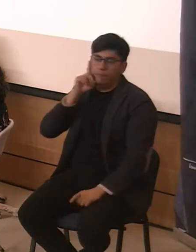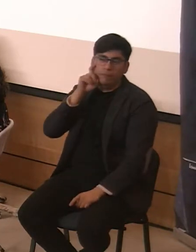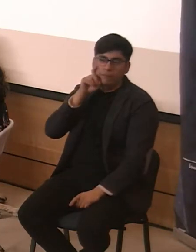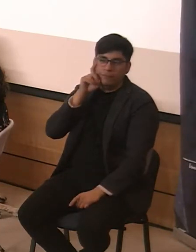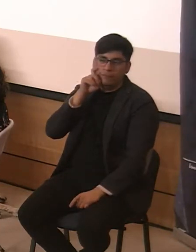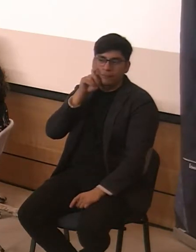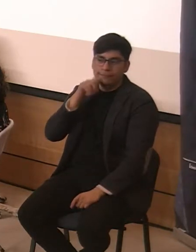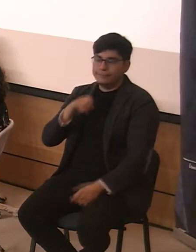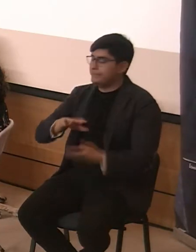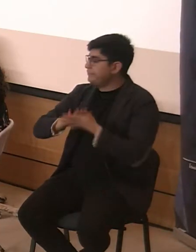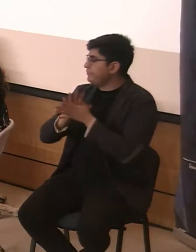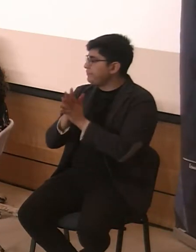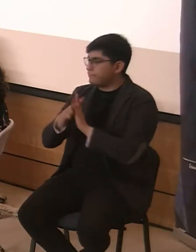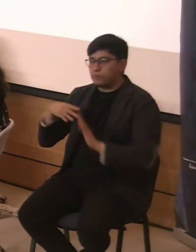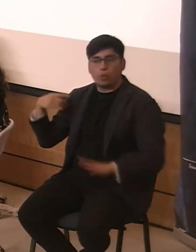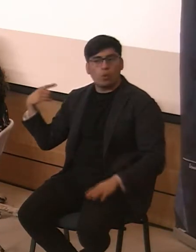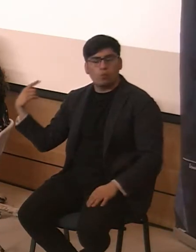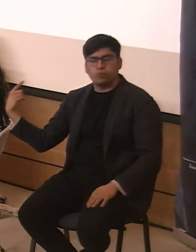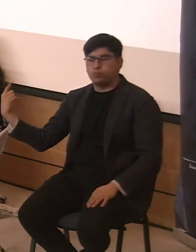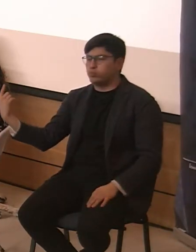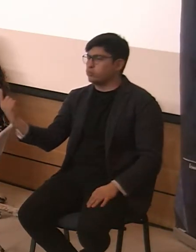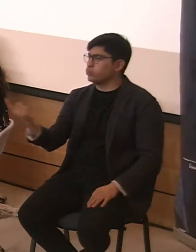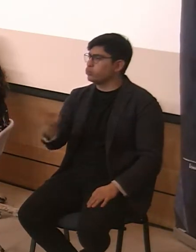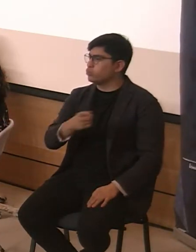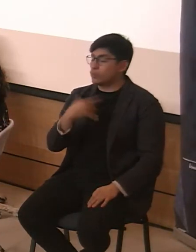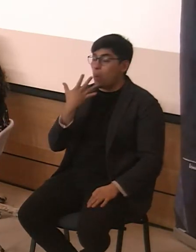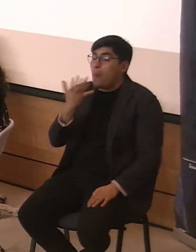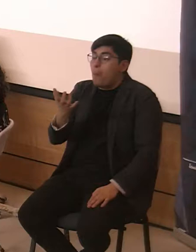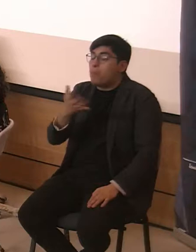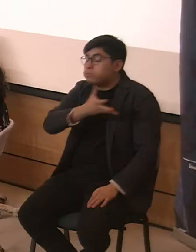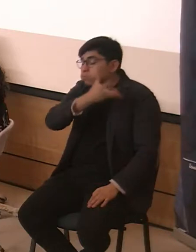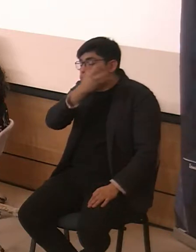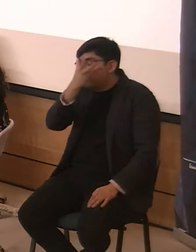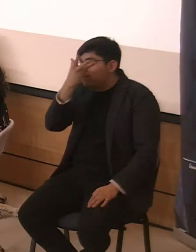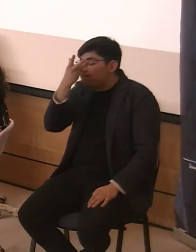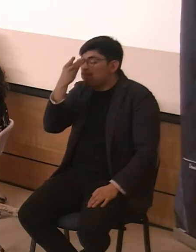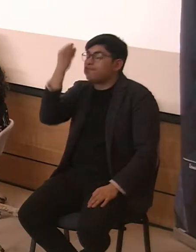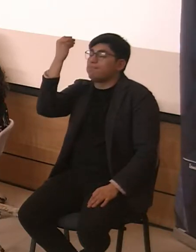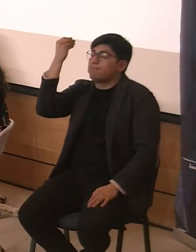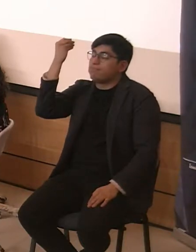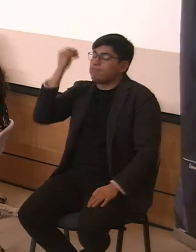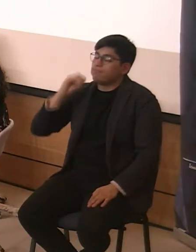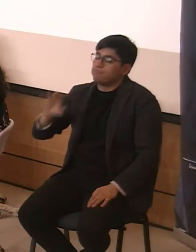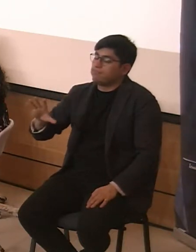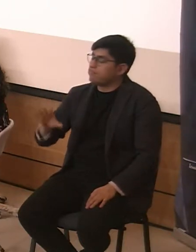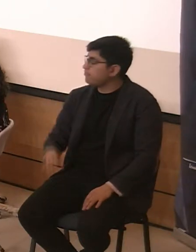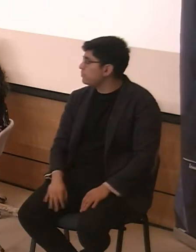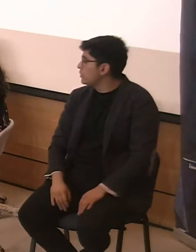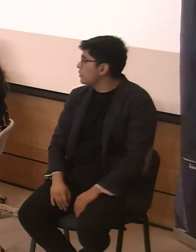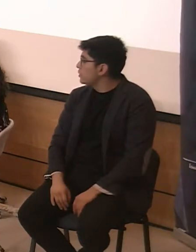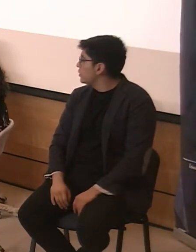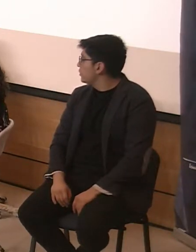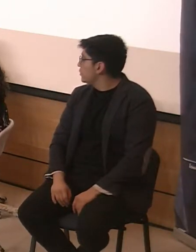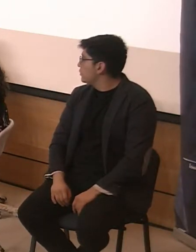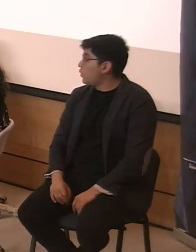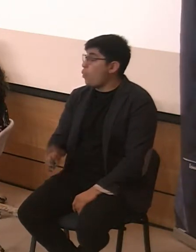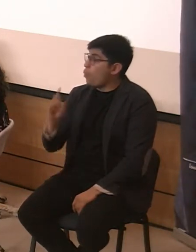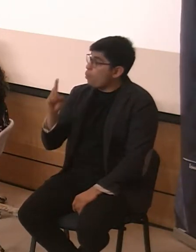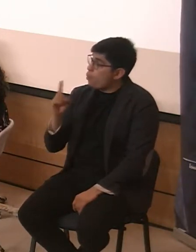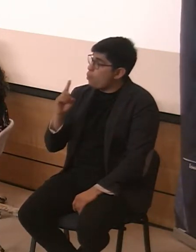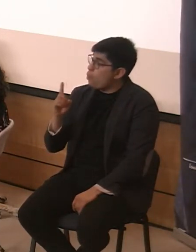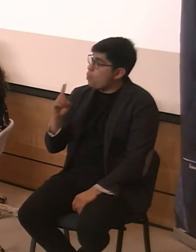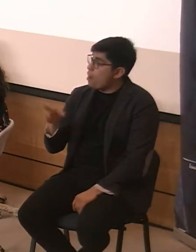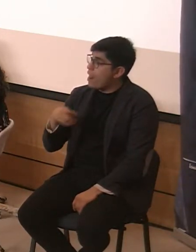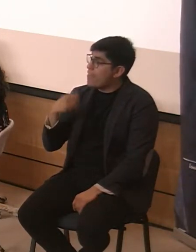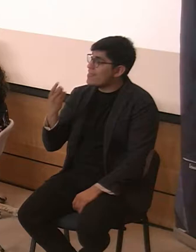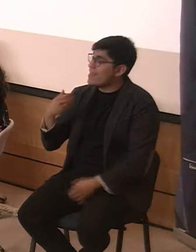parece porque fueron olvidados porque pese a que hubo una declaración universal de derechos